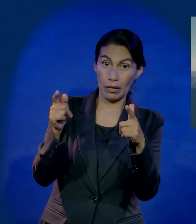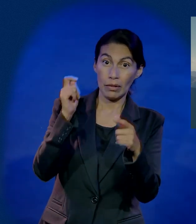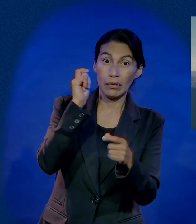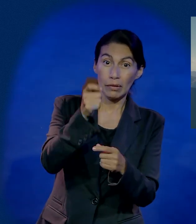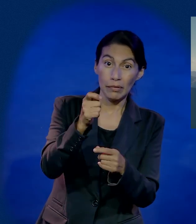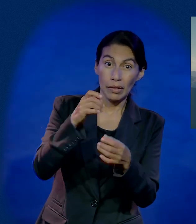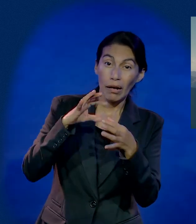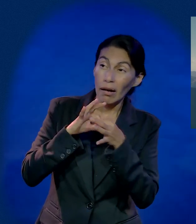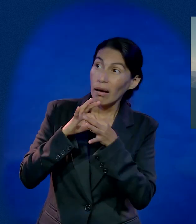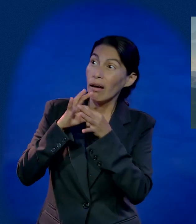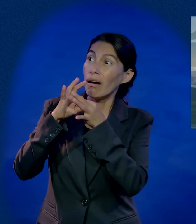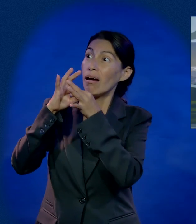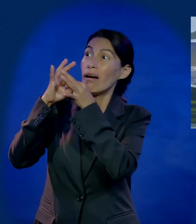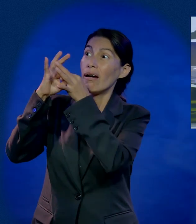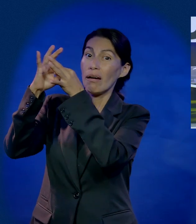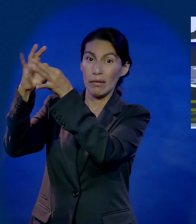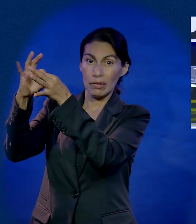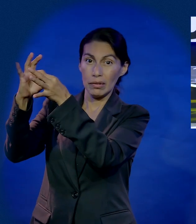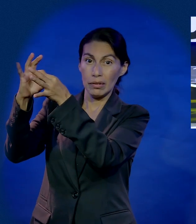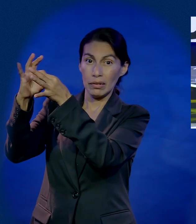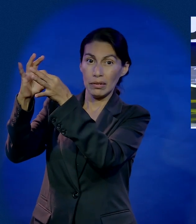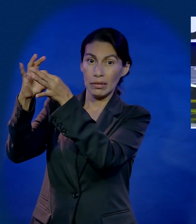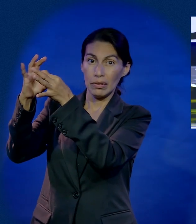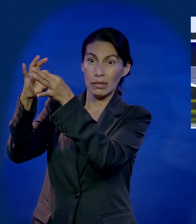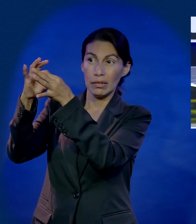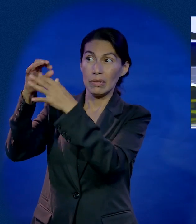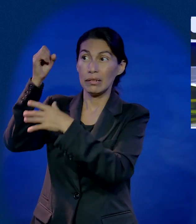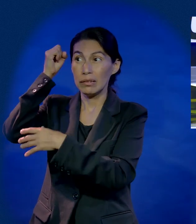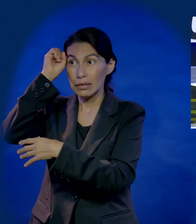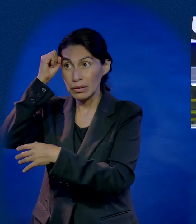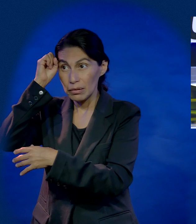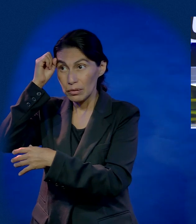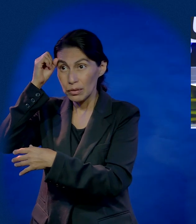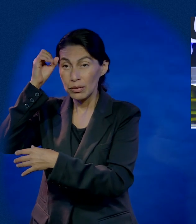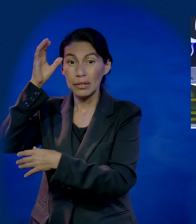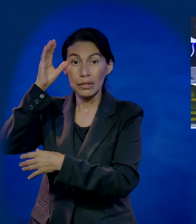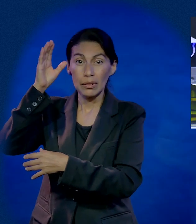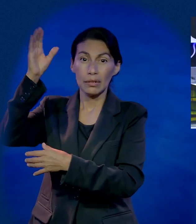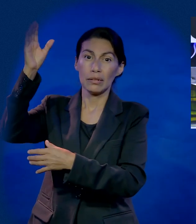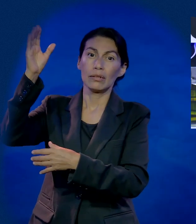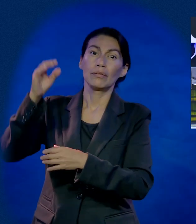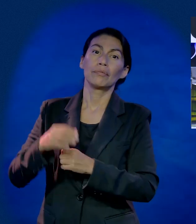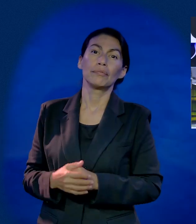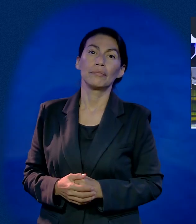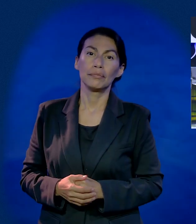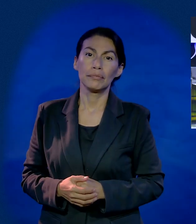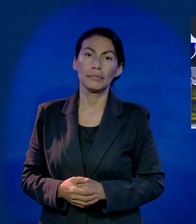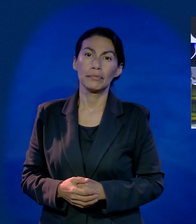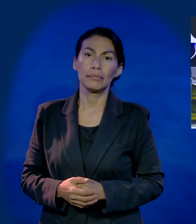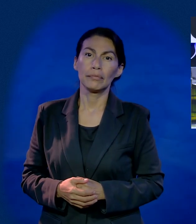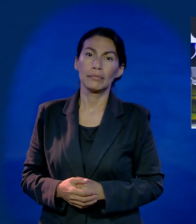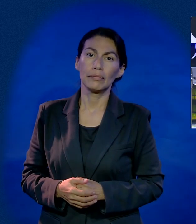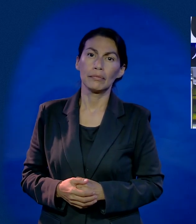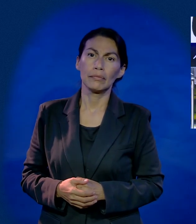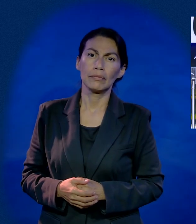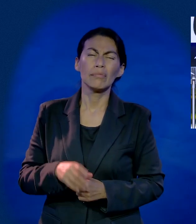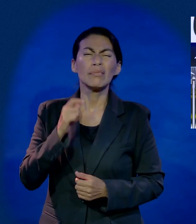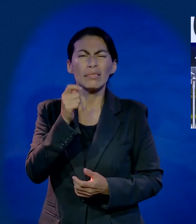está planteando. La libertad es una relación con Cristo que consiste en ser esclavos de